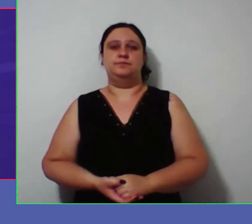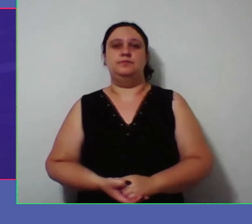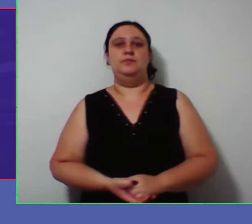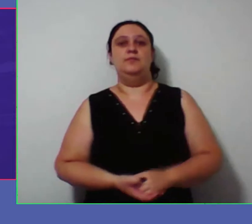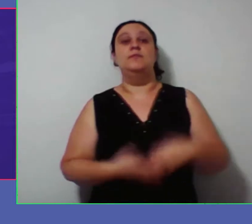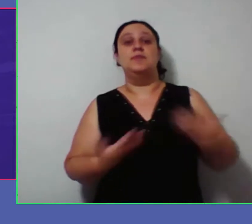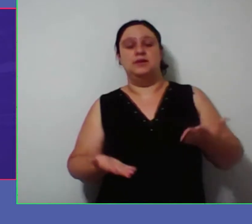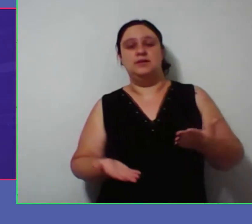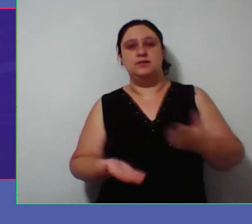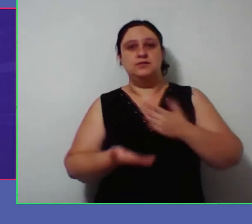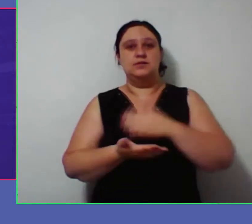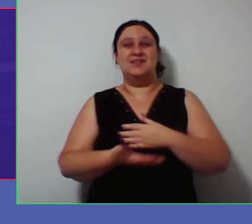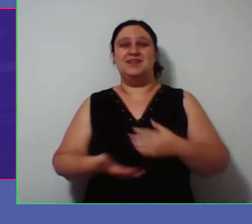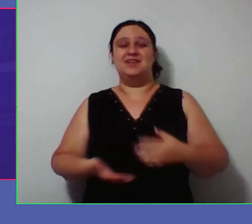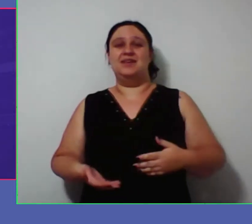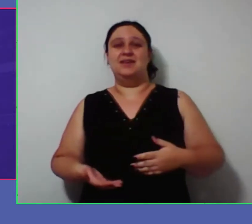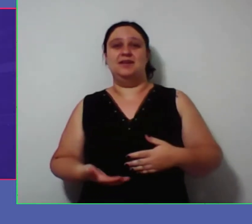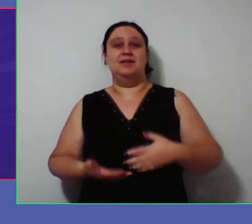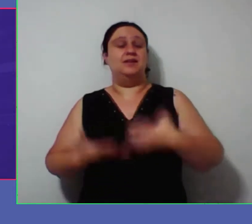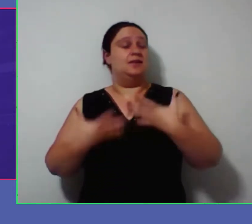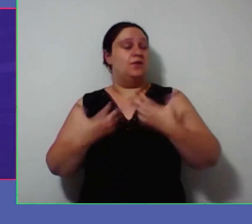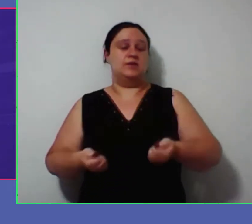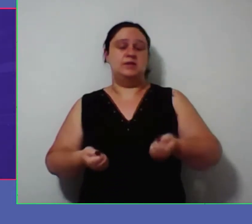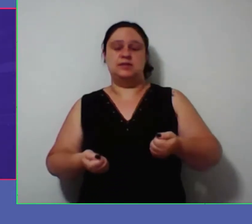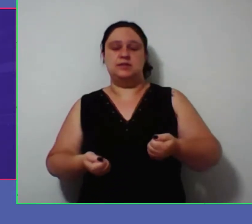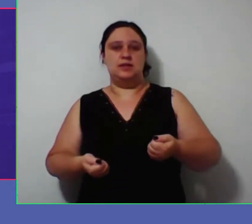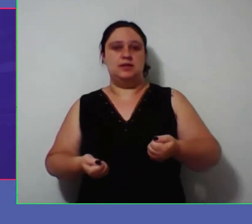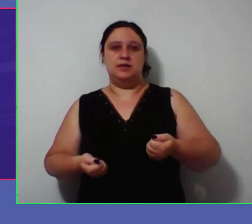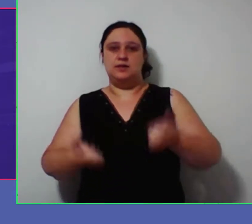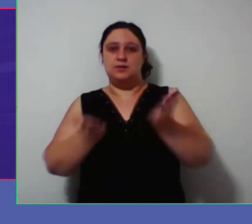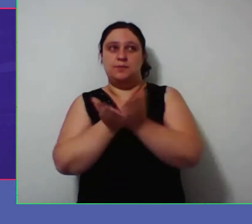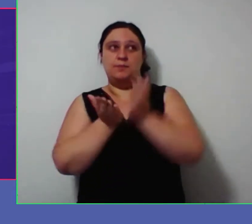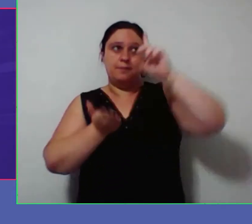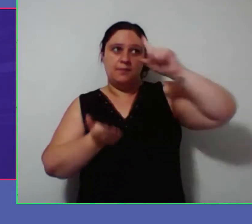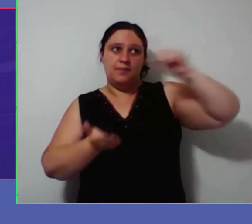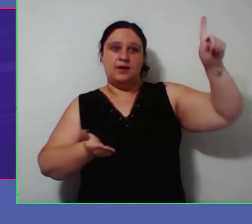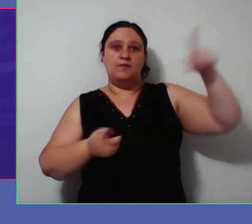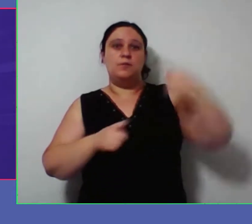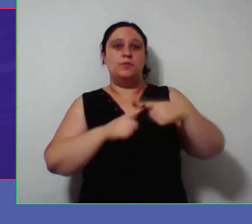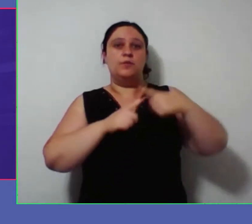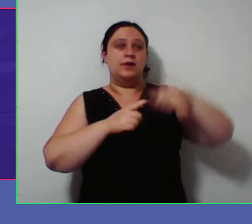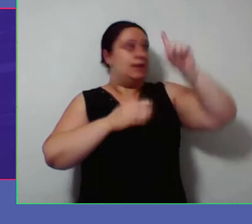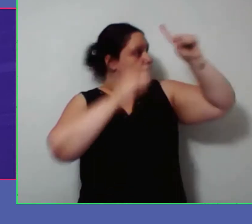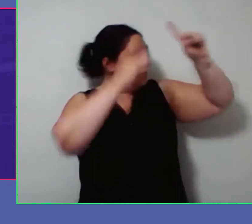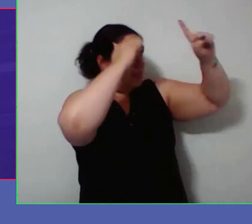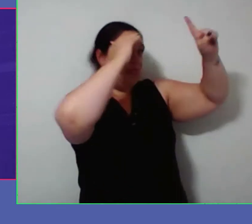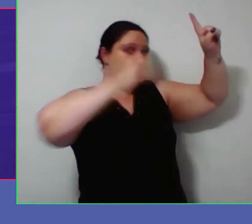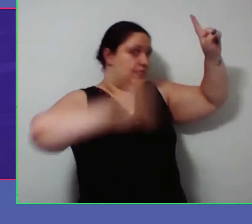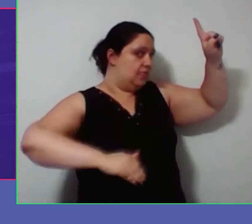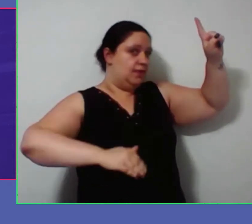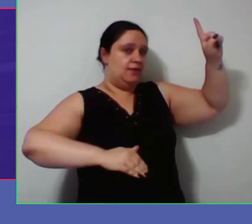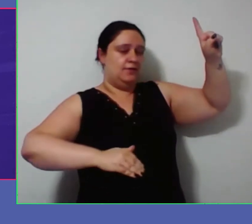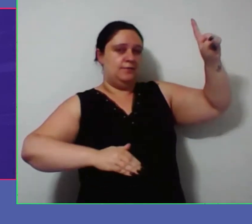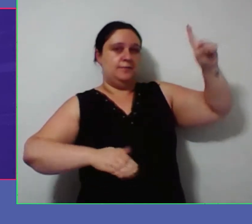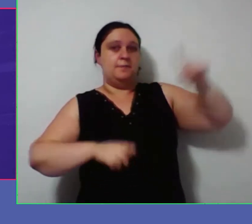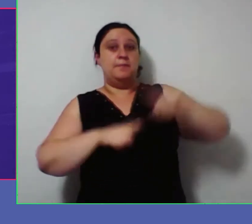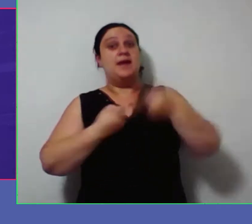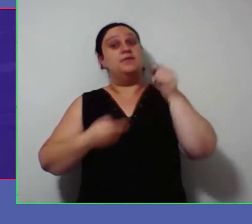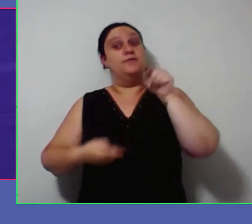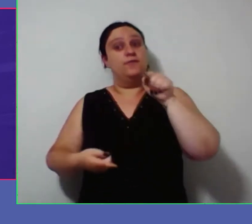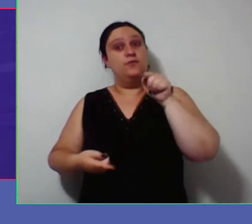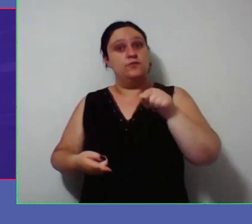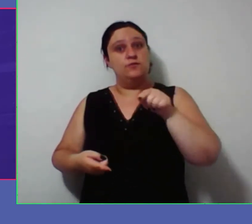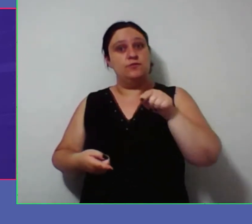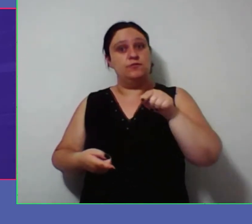palavra, sendo desobedientes, para o que também foram postos. Vós, porém, sois raça eleita,